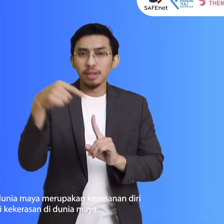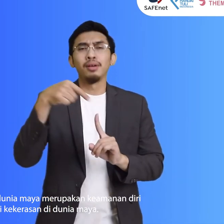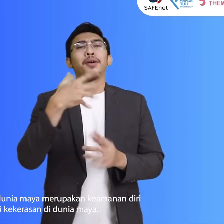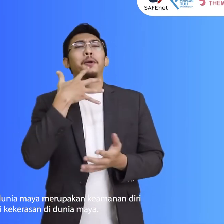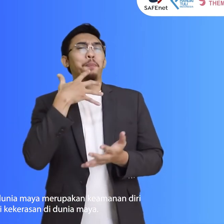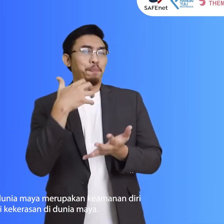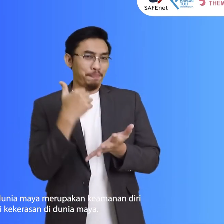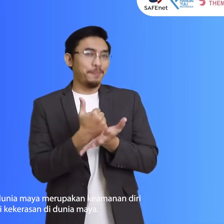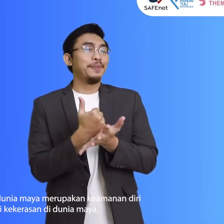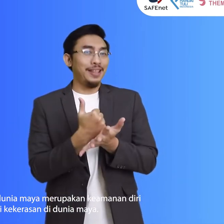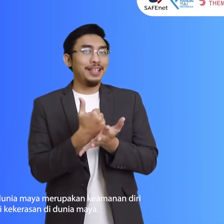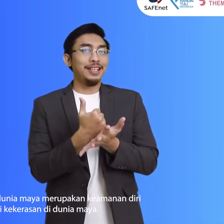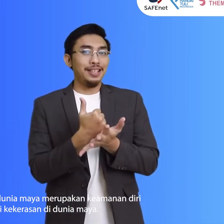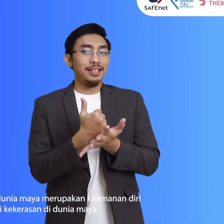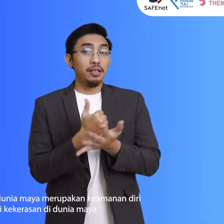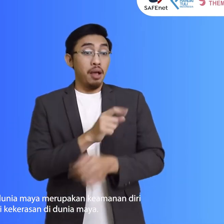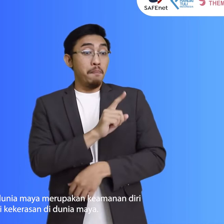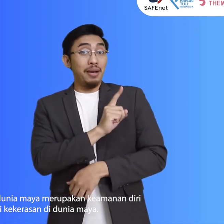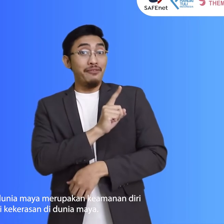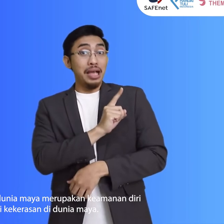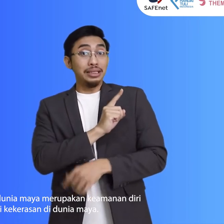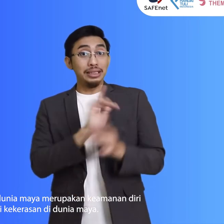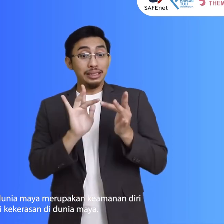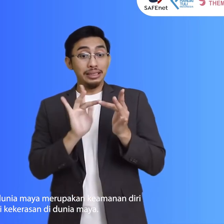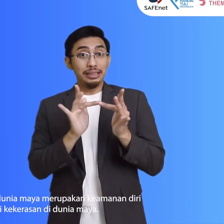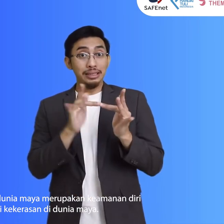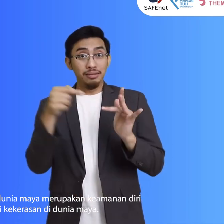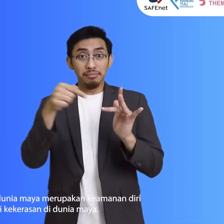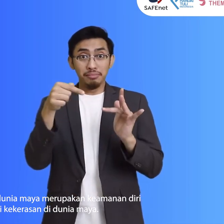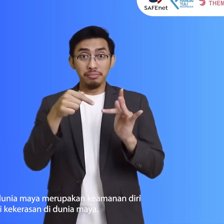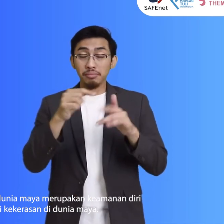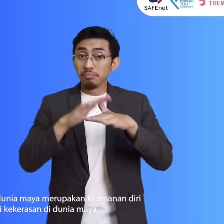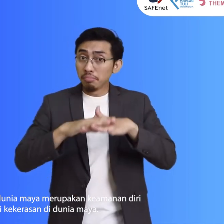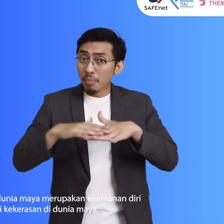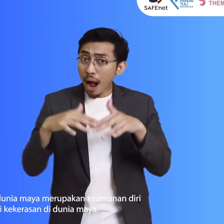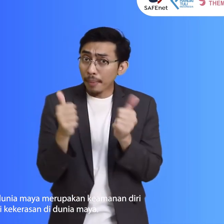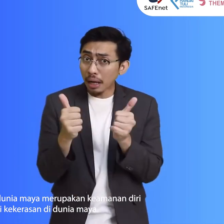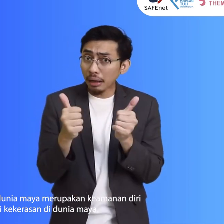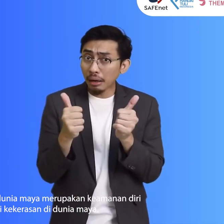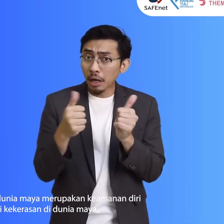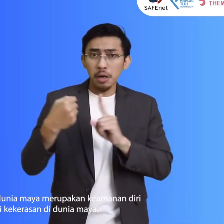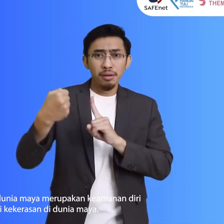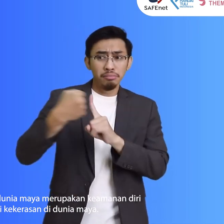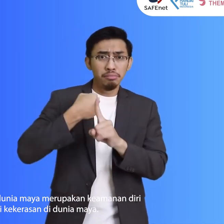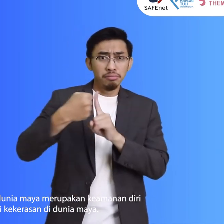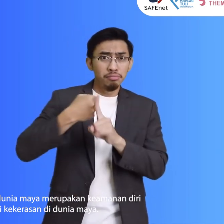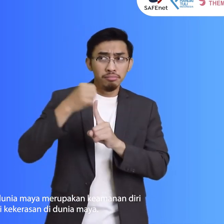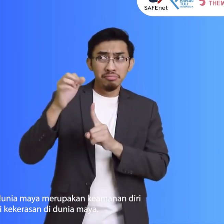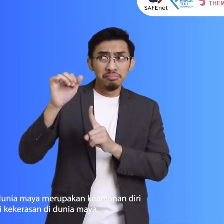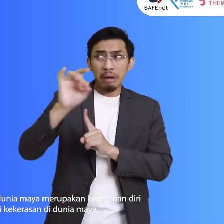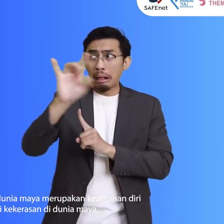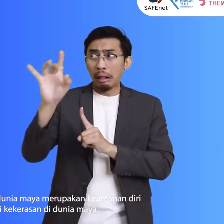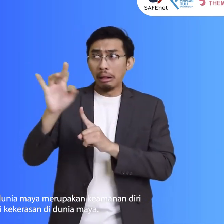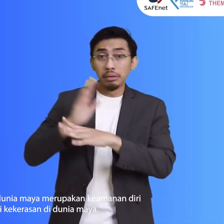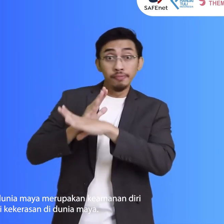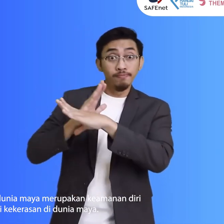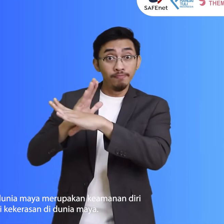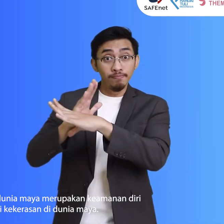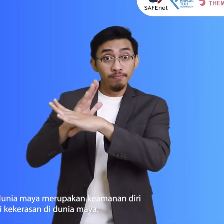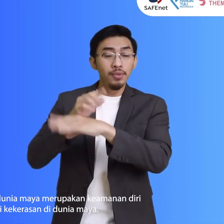Hai pentingnya perlindungan privasi daring Hai perlindungan privasi di dunia maya merupakan keamanan diri dari